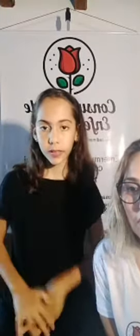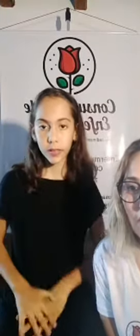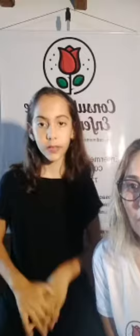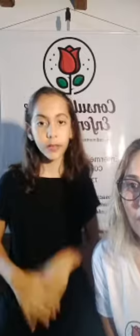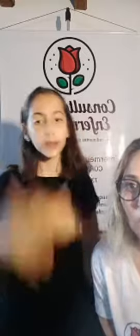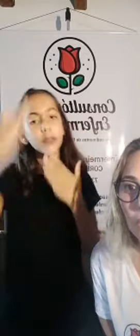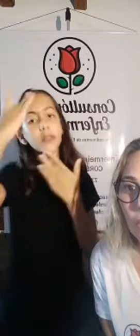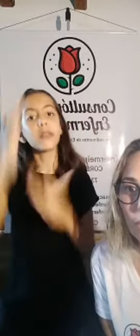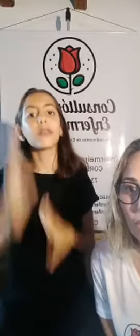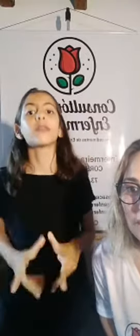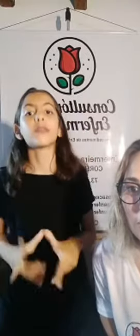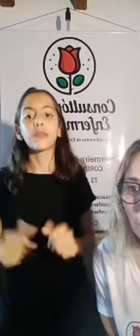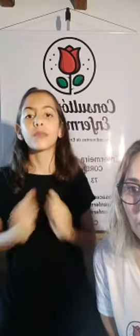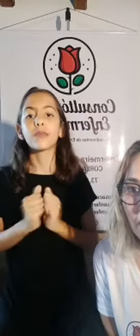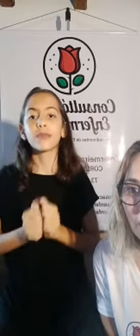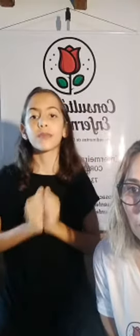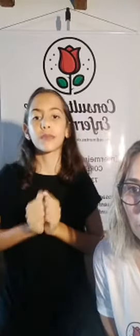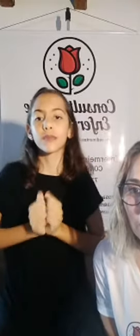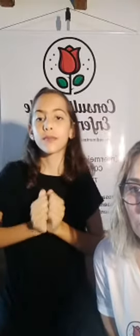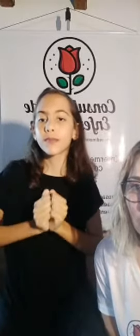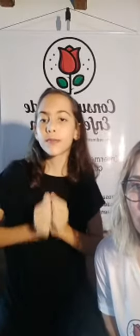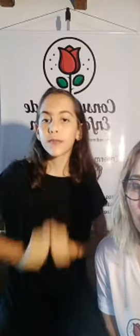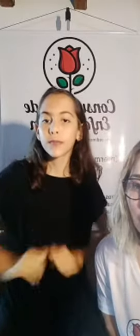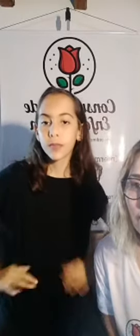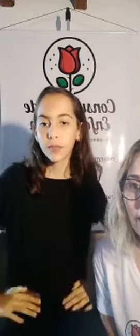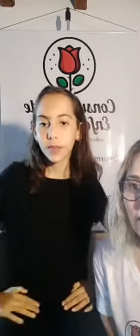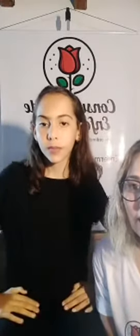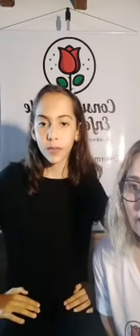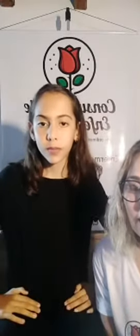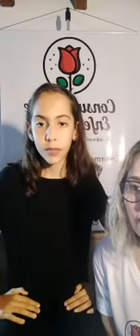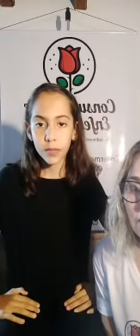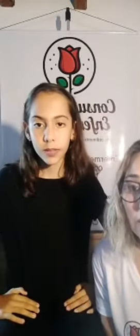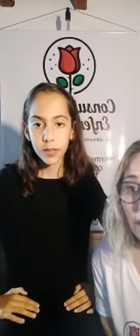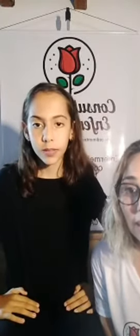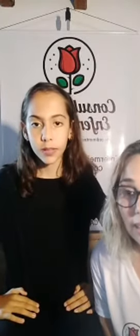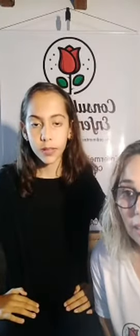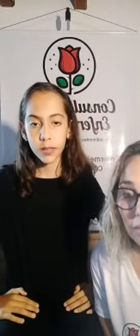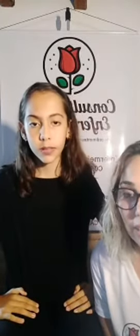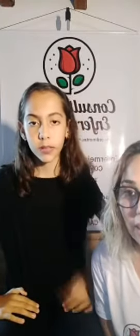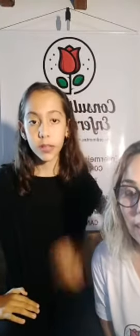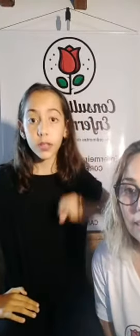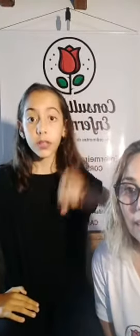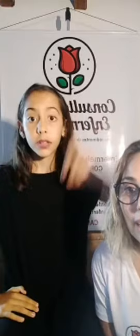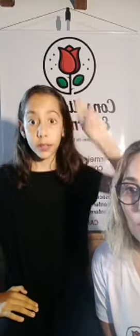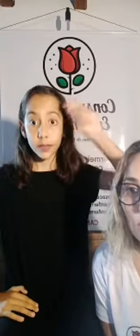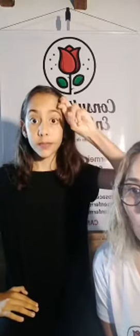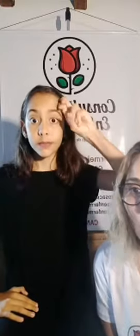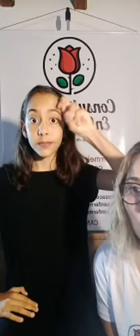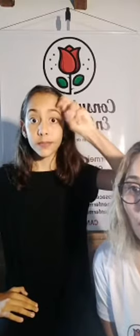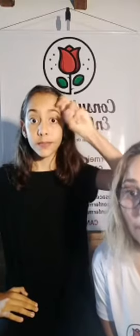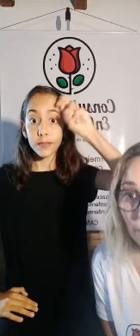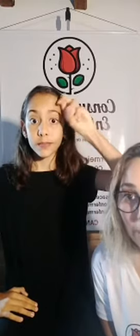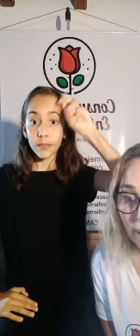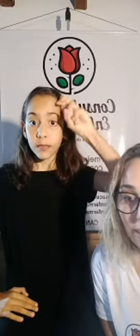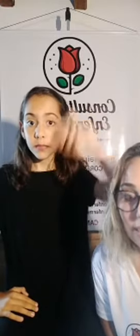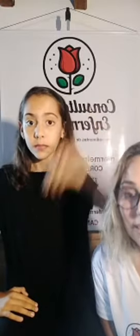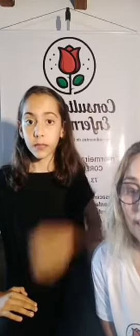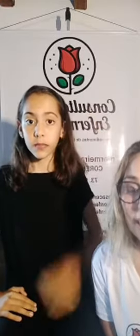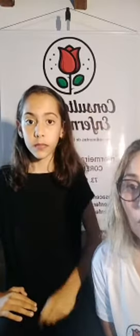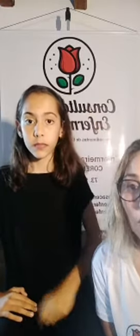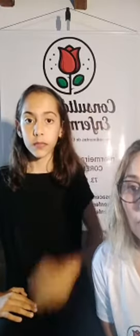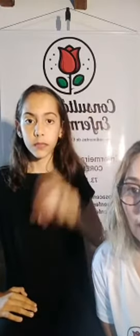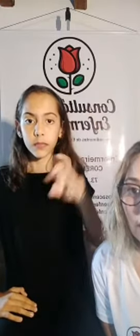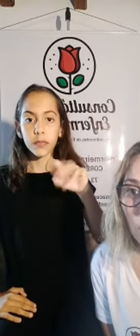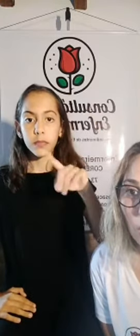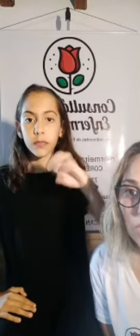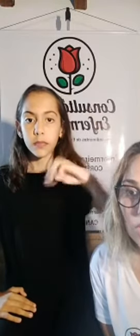que estiveram aqui conosco nesse momento. Agradeço. Na quinta-feira estaremos com Radamés, que é